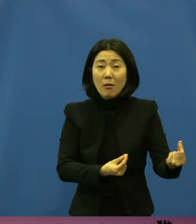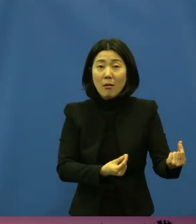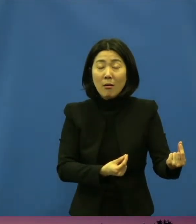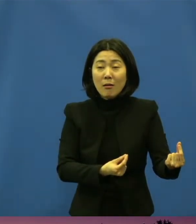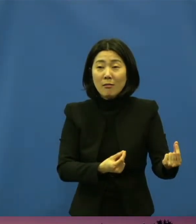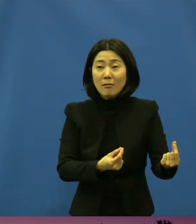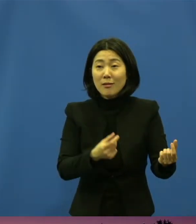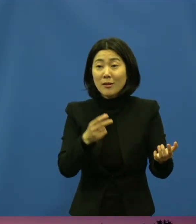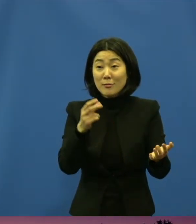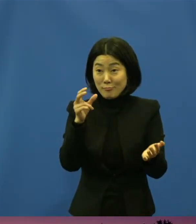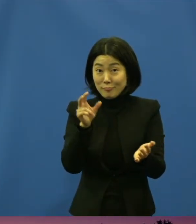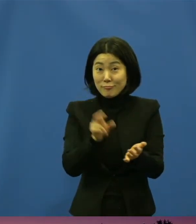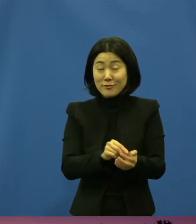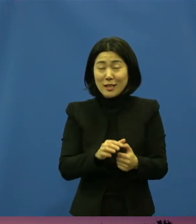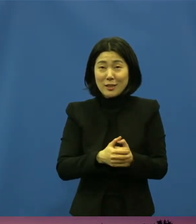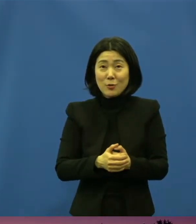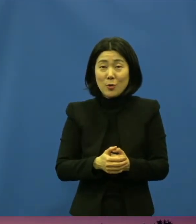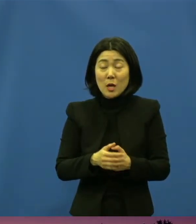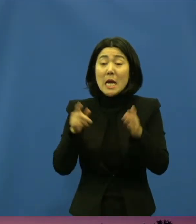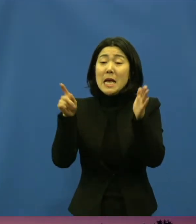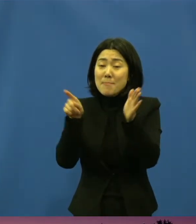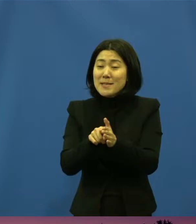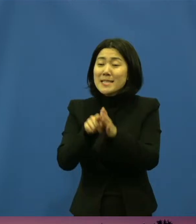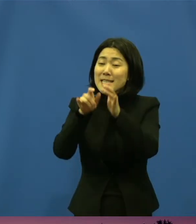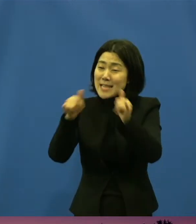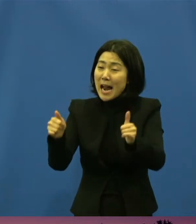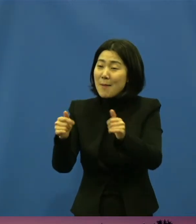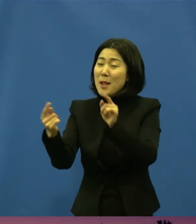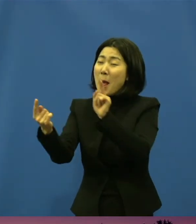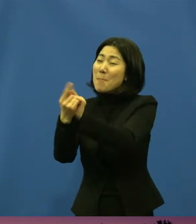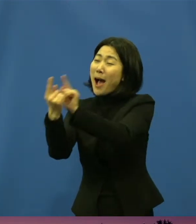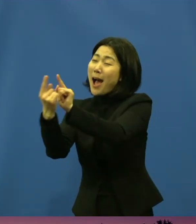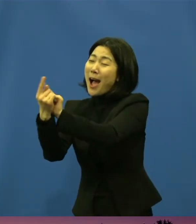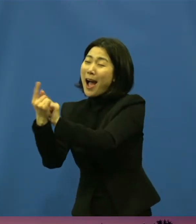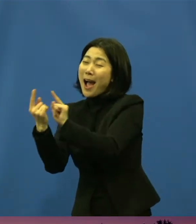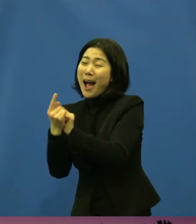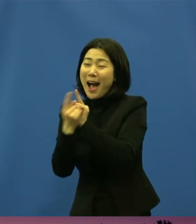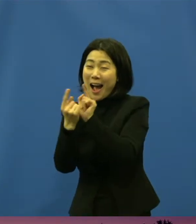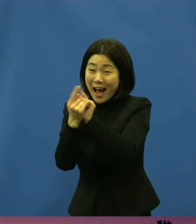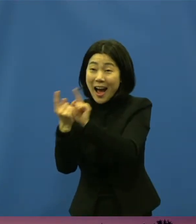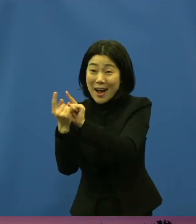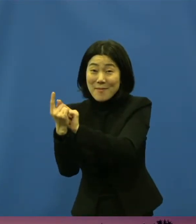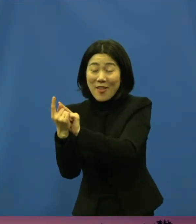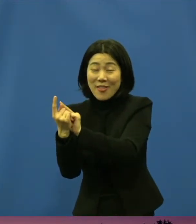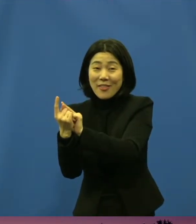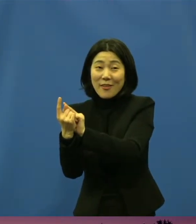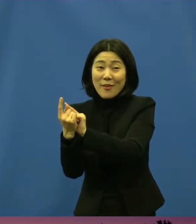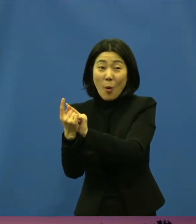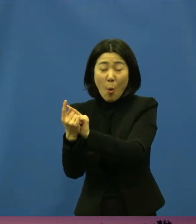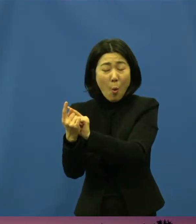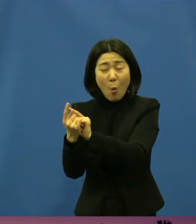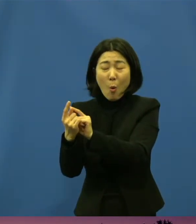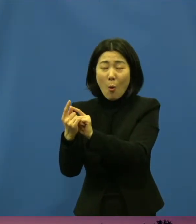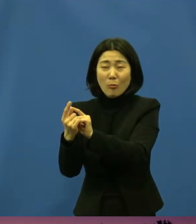믿는 사람들끼리만 있으면 차이를 발견할 수 없죠. 우리는 비슷하니까.